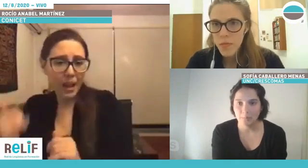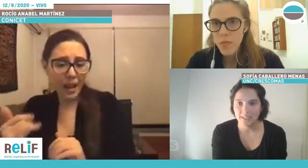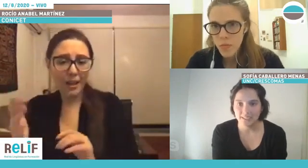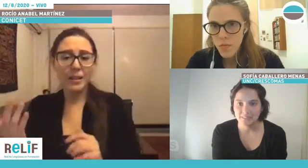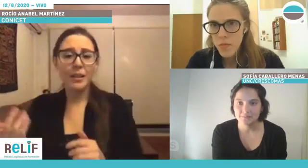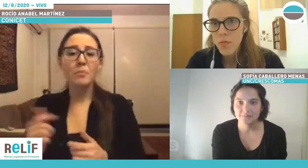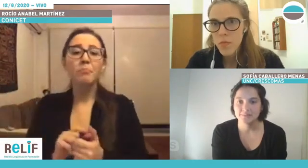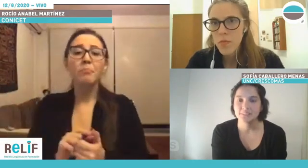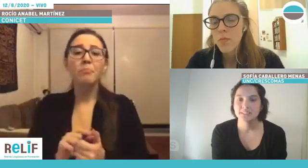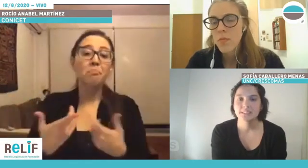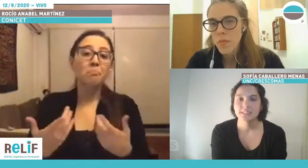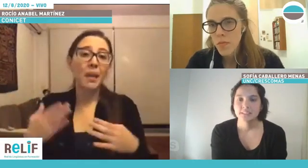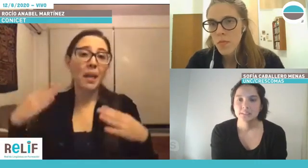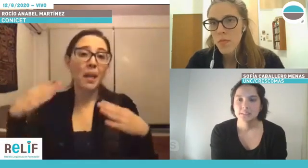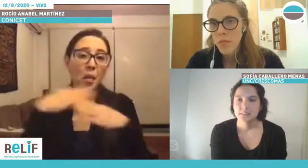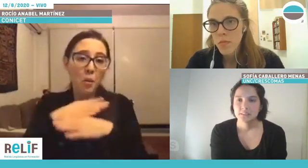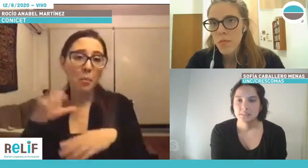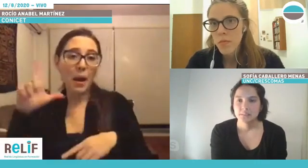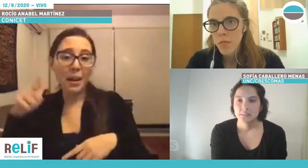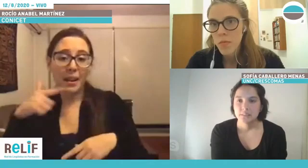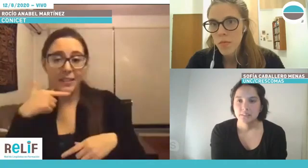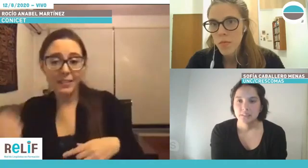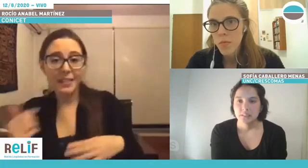completa, compleja,